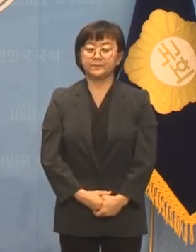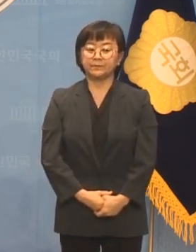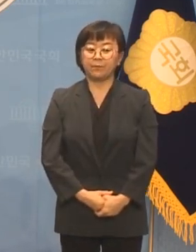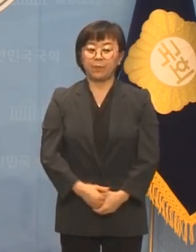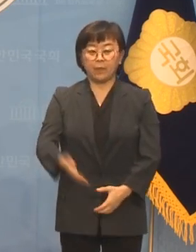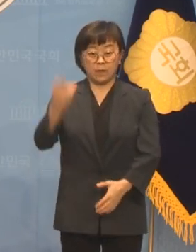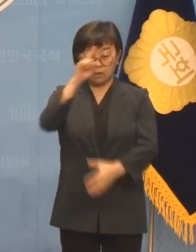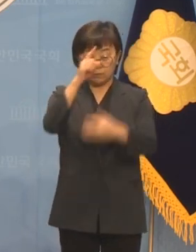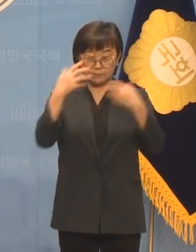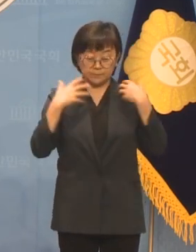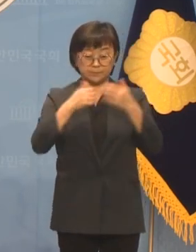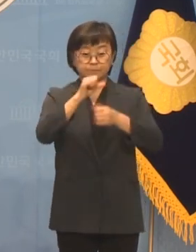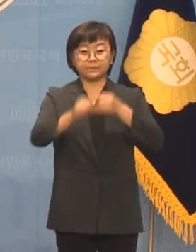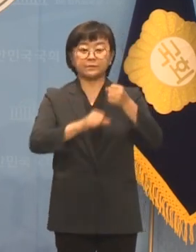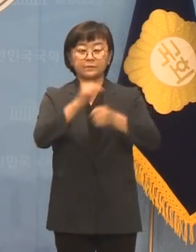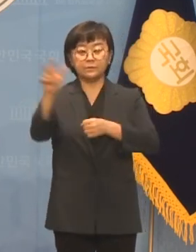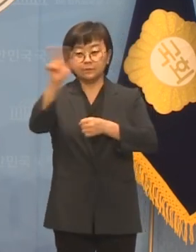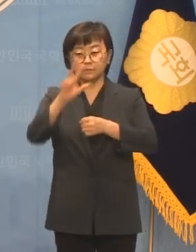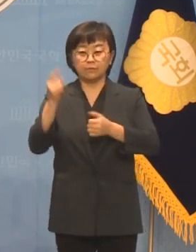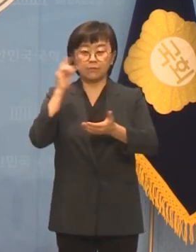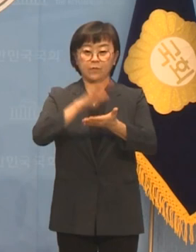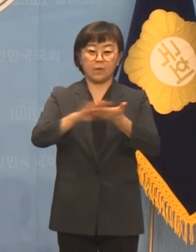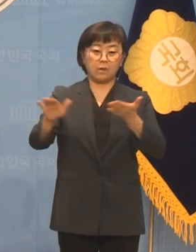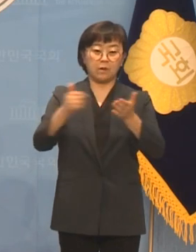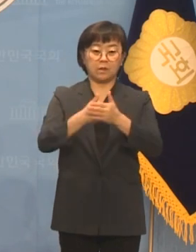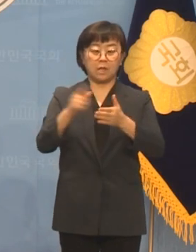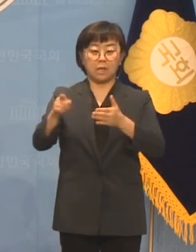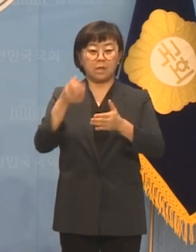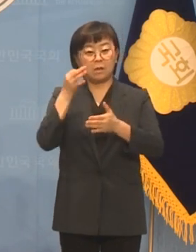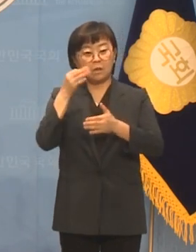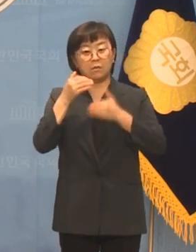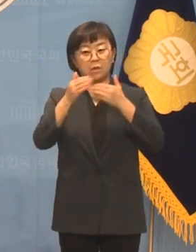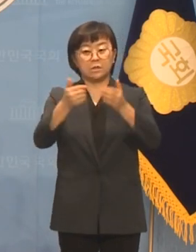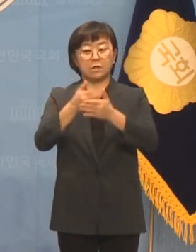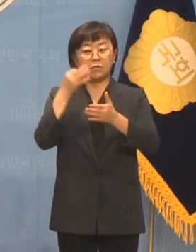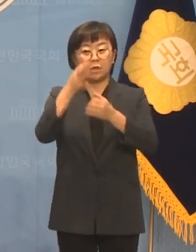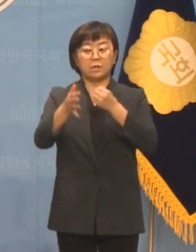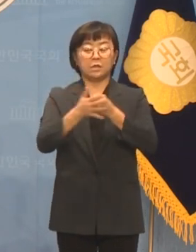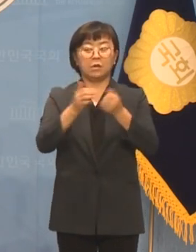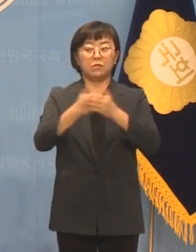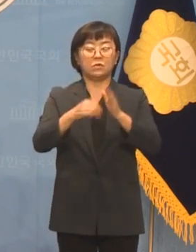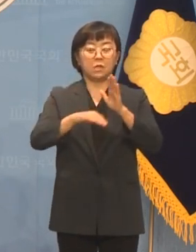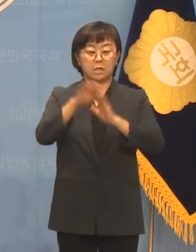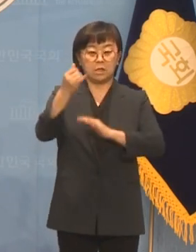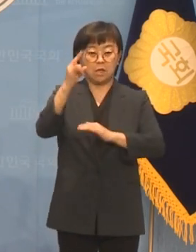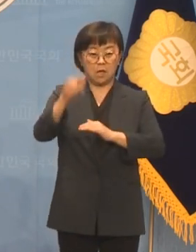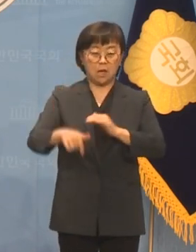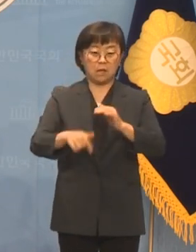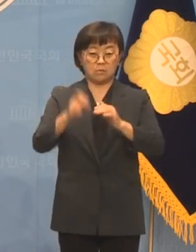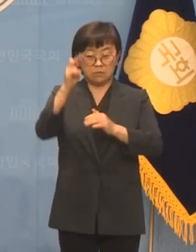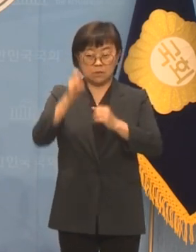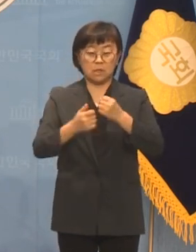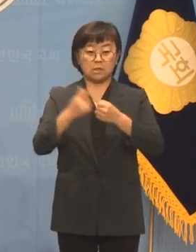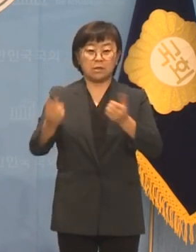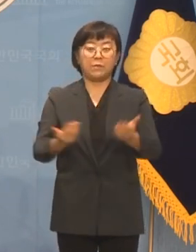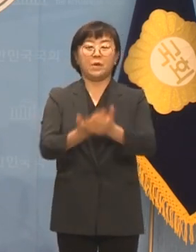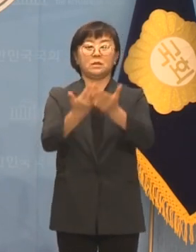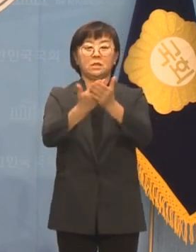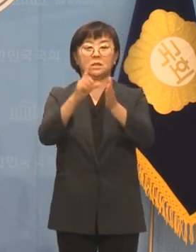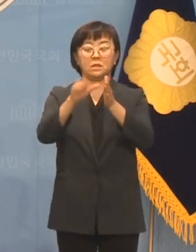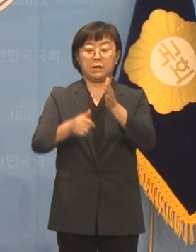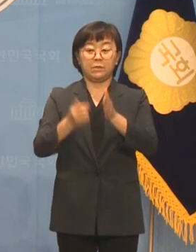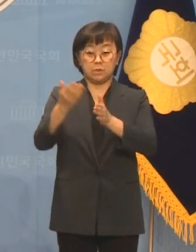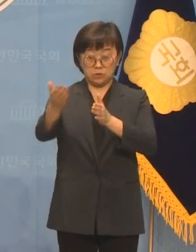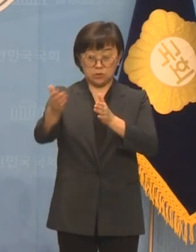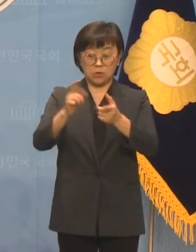지난 정부에서 5년간 한반도 평화 프로세스에 매달리다가 북한이 핵 미사일을 고도화할 시간만 벌어준